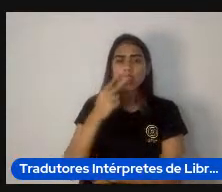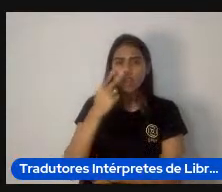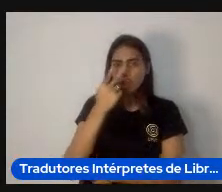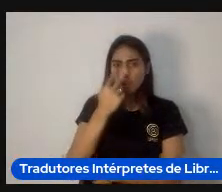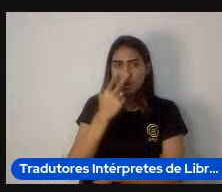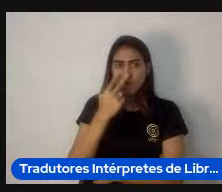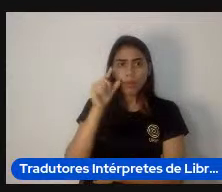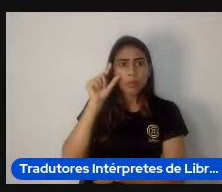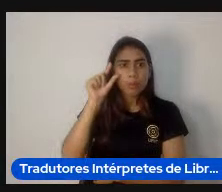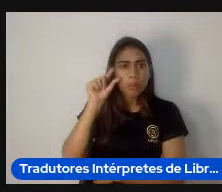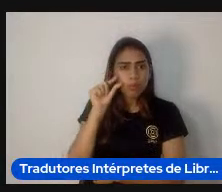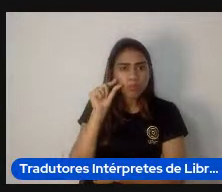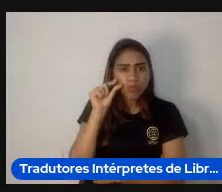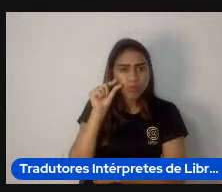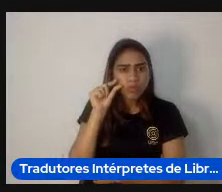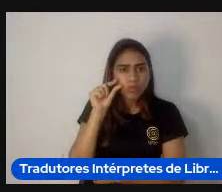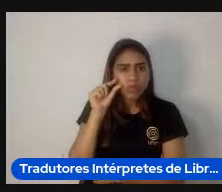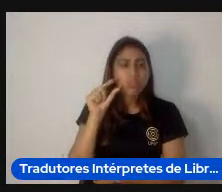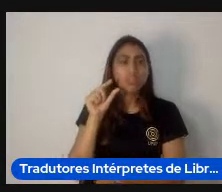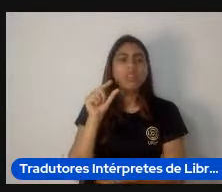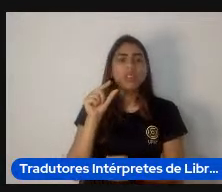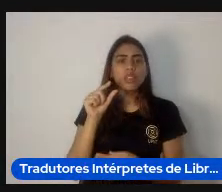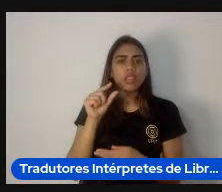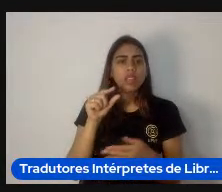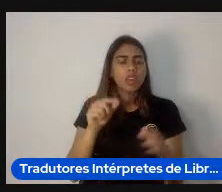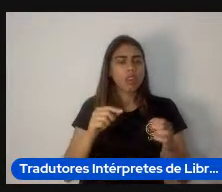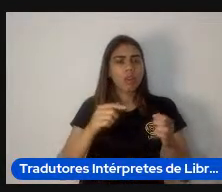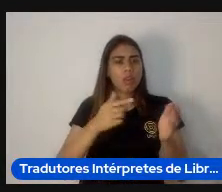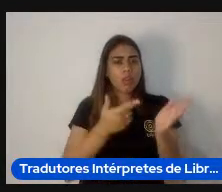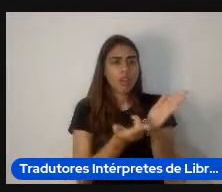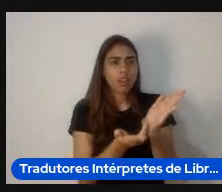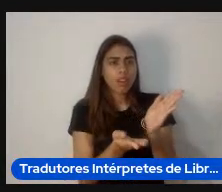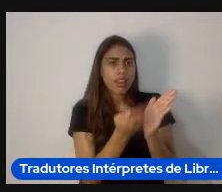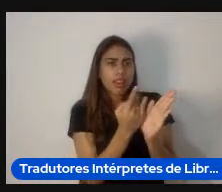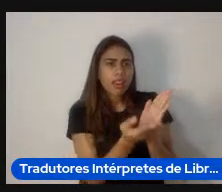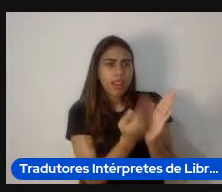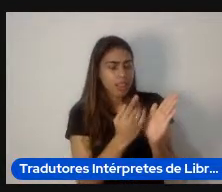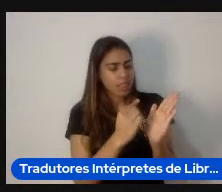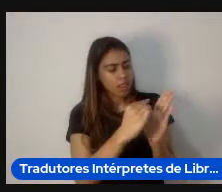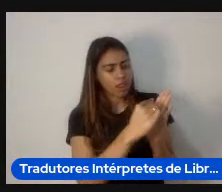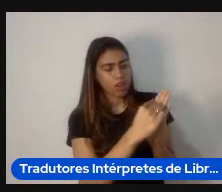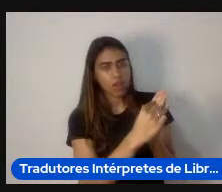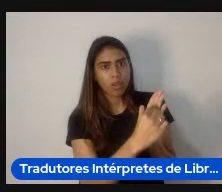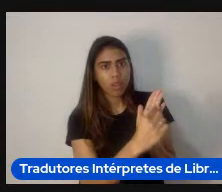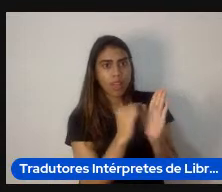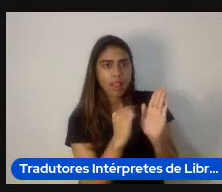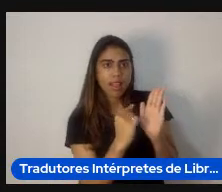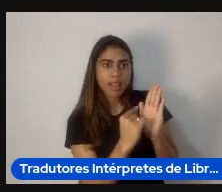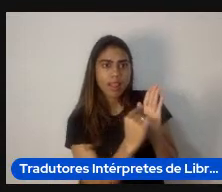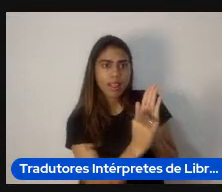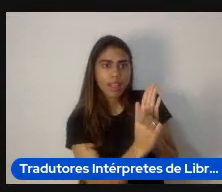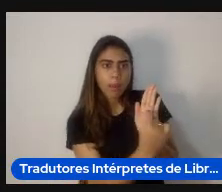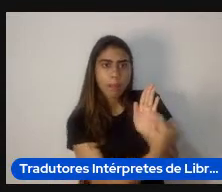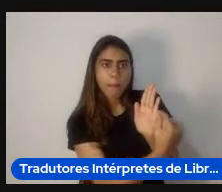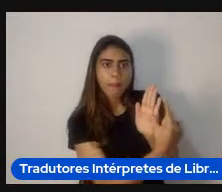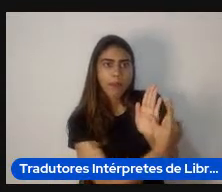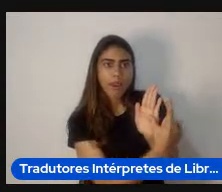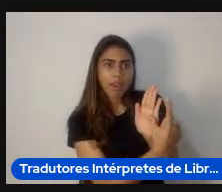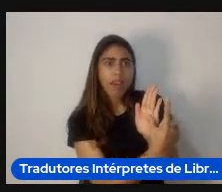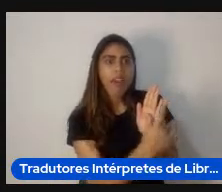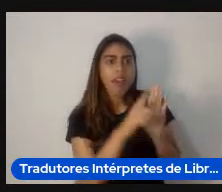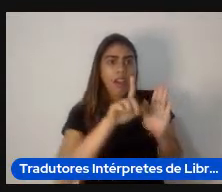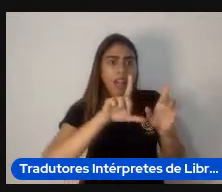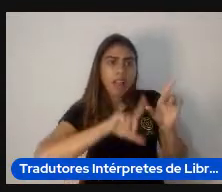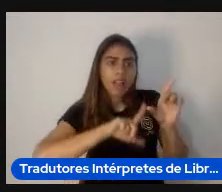Tem umas pautas mais legíveis, as avaliações que são feitas, elas são